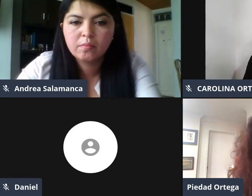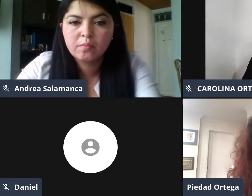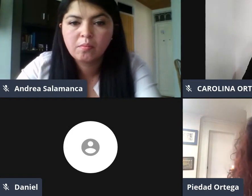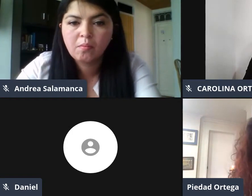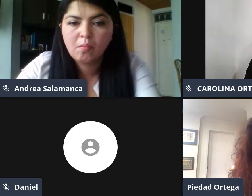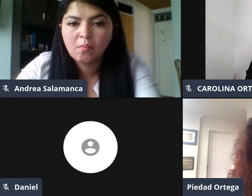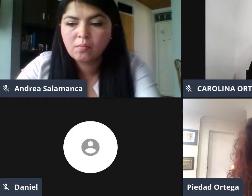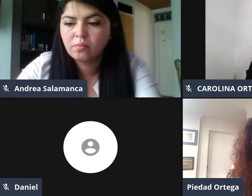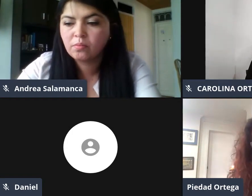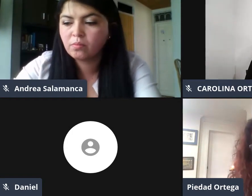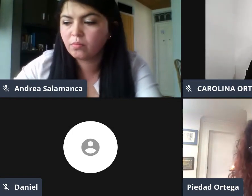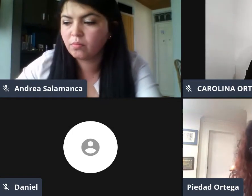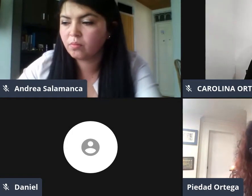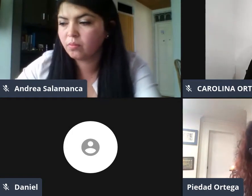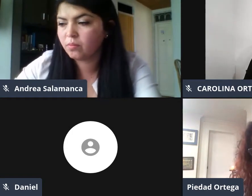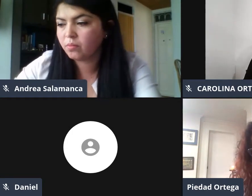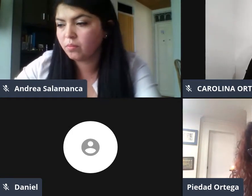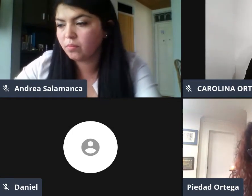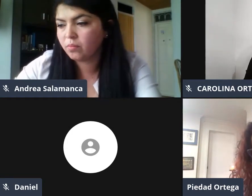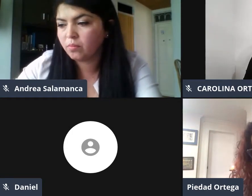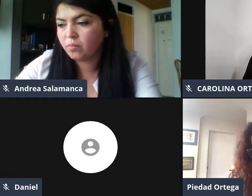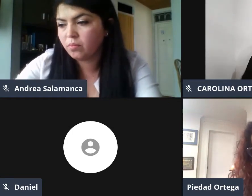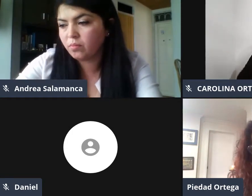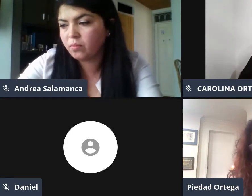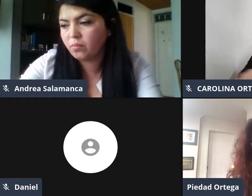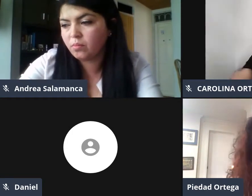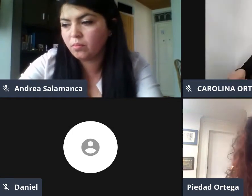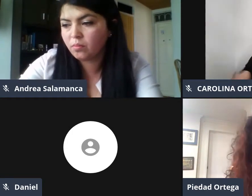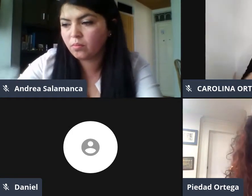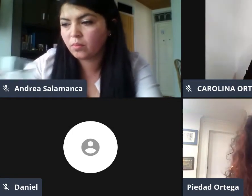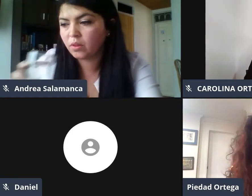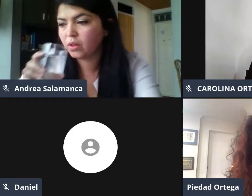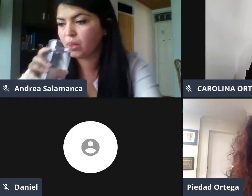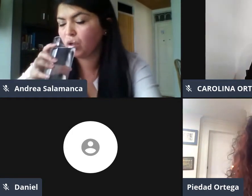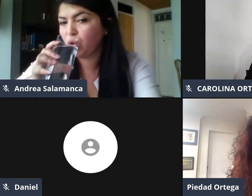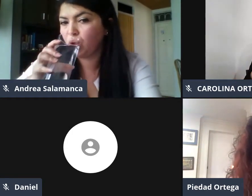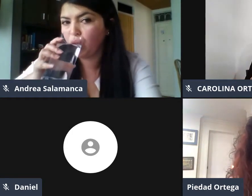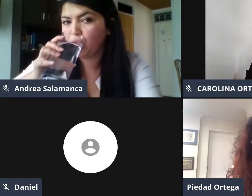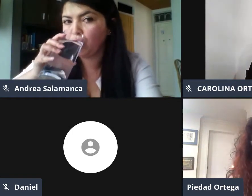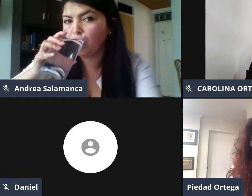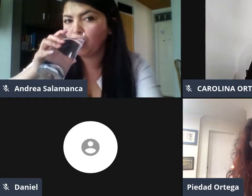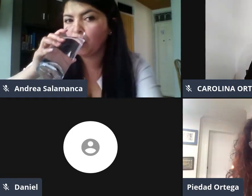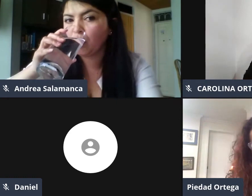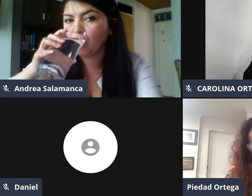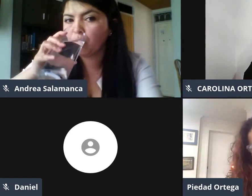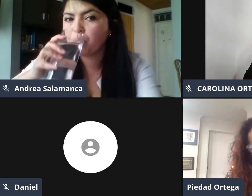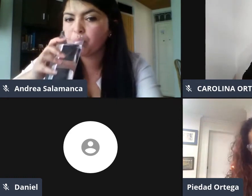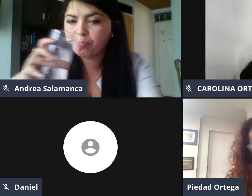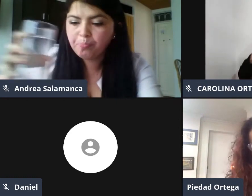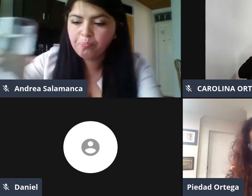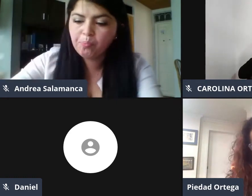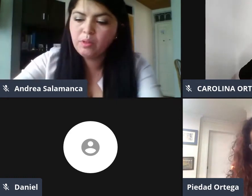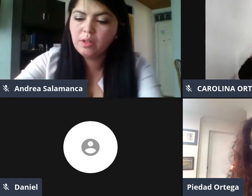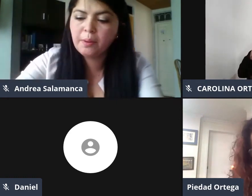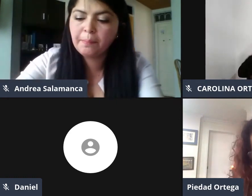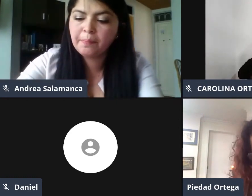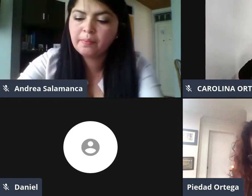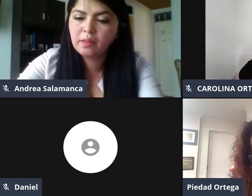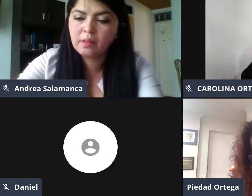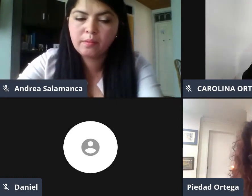Quiero que este espacio sea un homenaje a Gregorio Barreto, estudiante de la